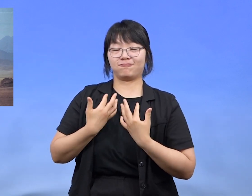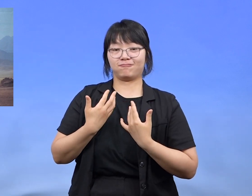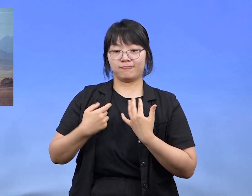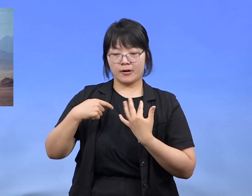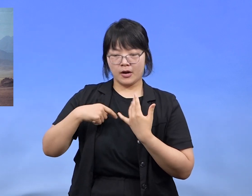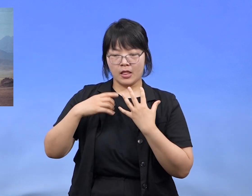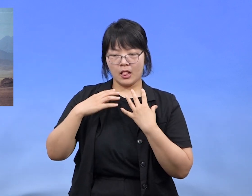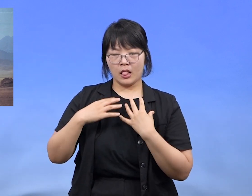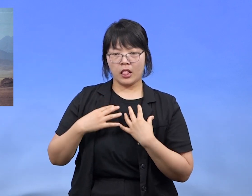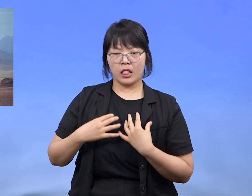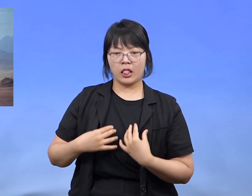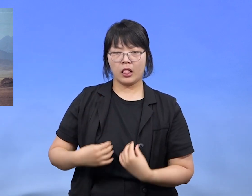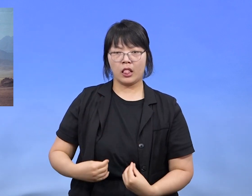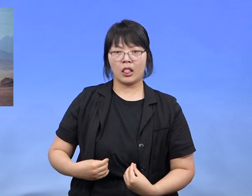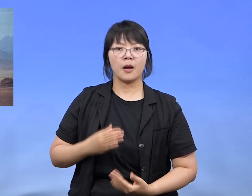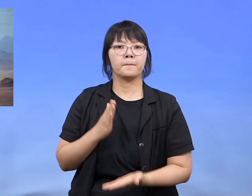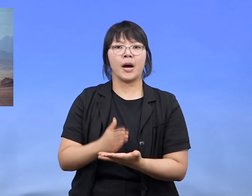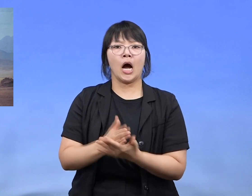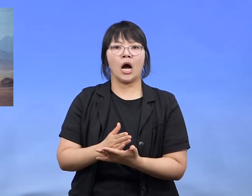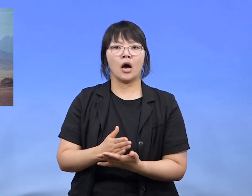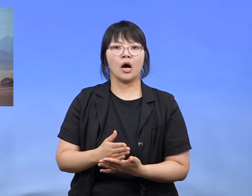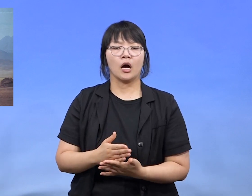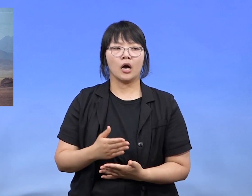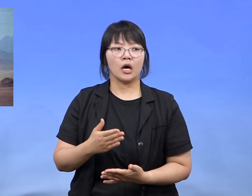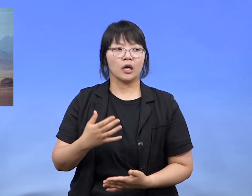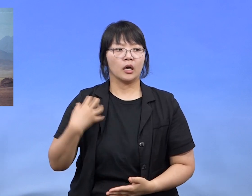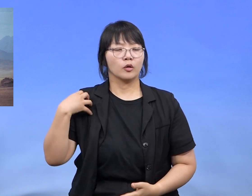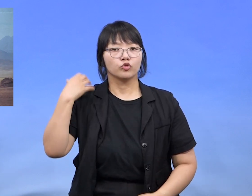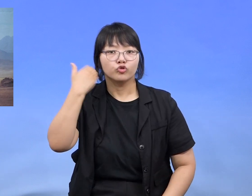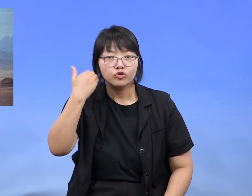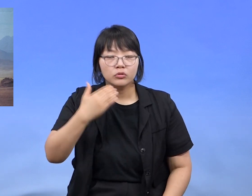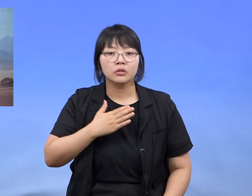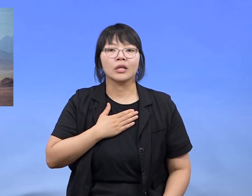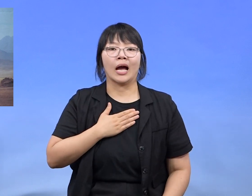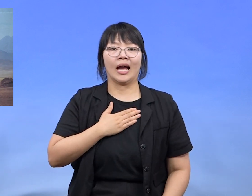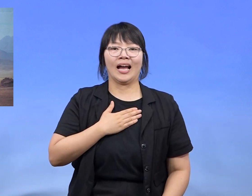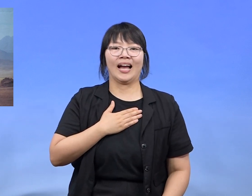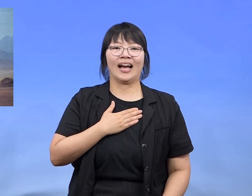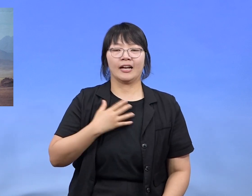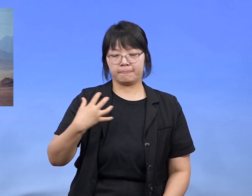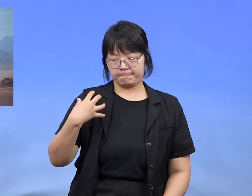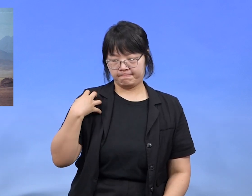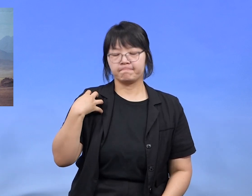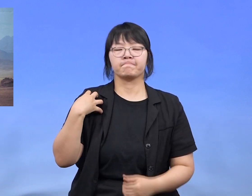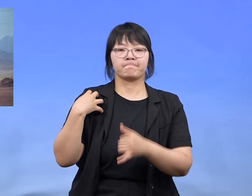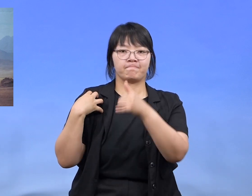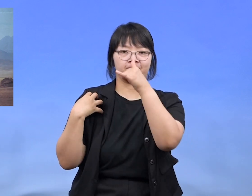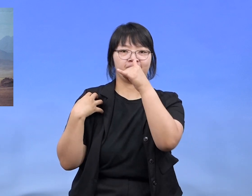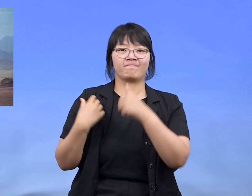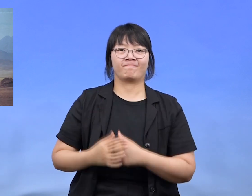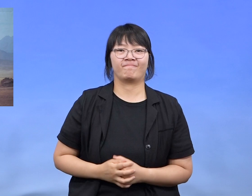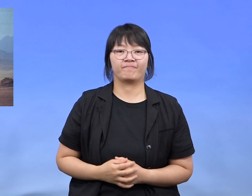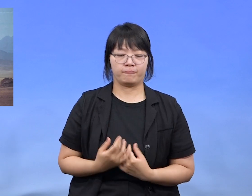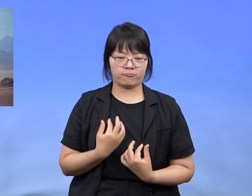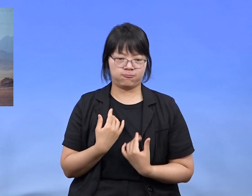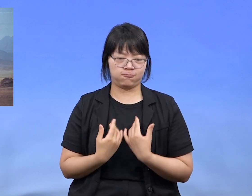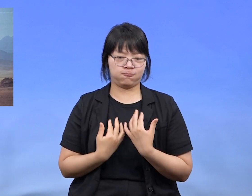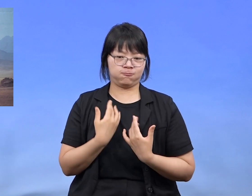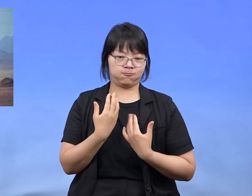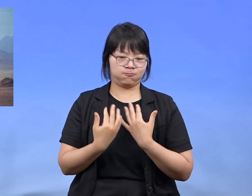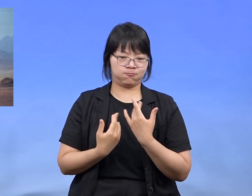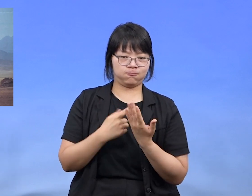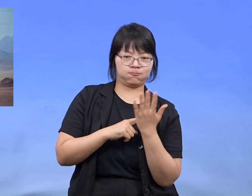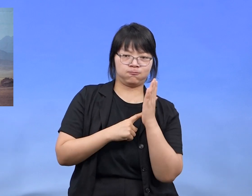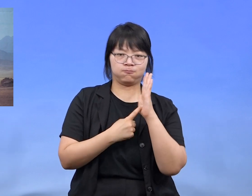이 불이 꺼지지 않도록 할 책임이 우리에게 있다는 것입니다. 오늘 우리는 이 빛을 발하고